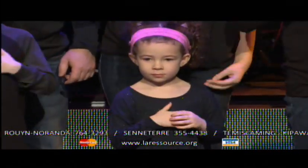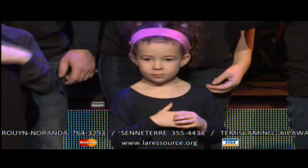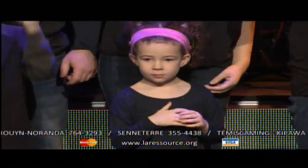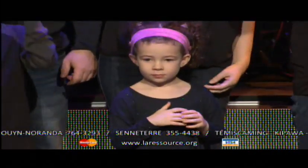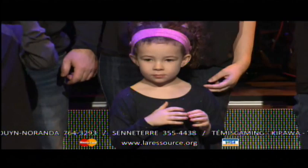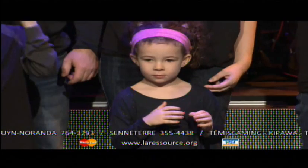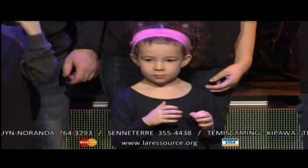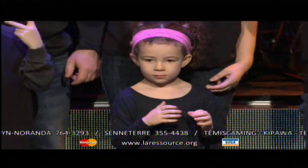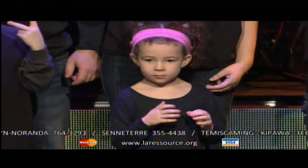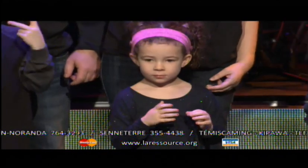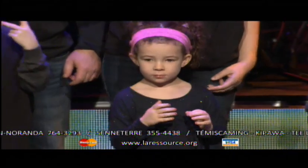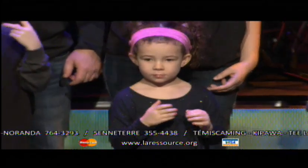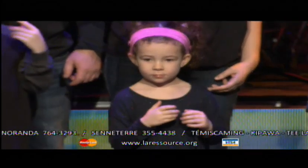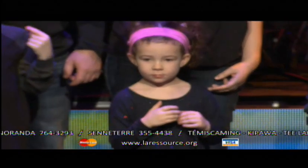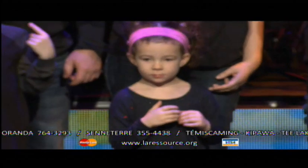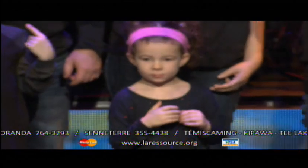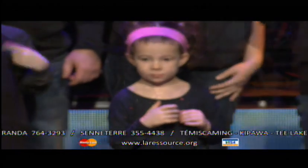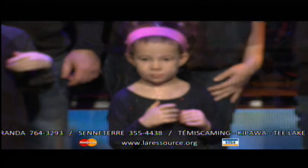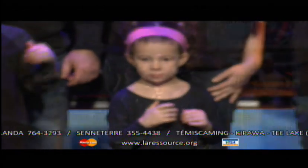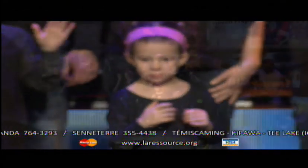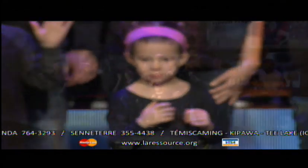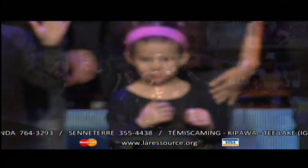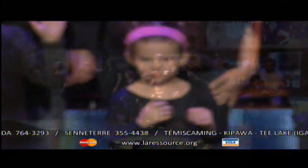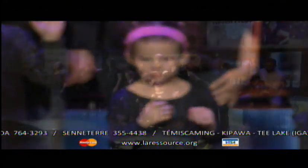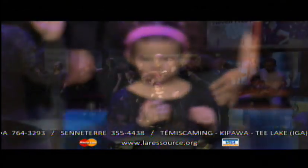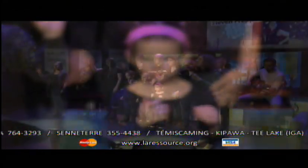Mes chers parents, je